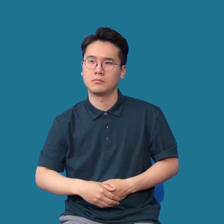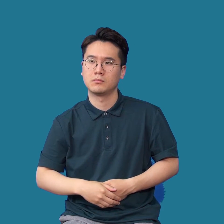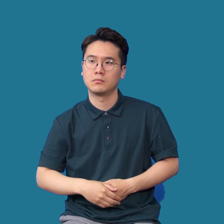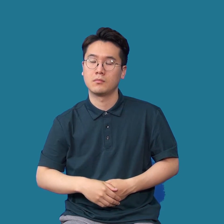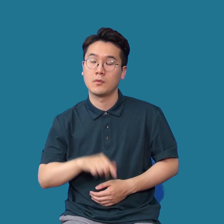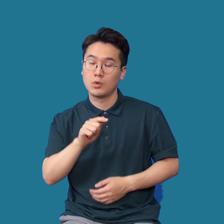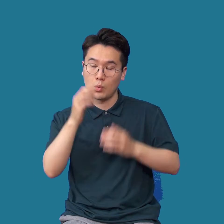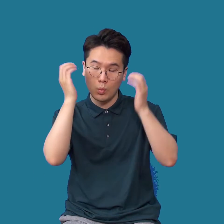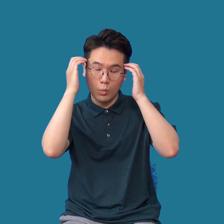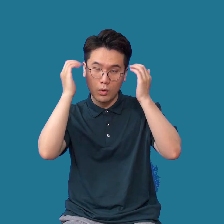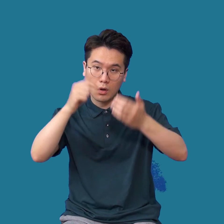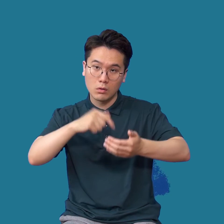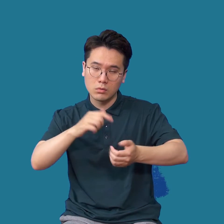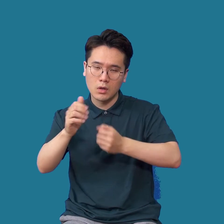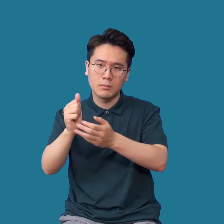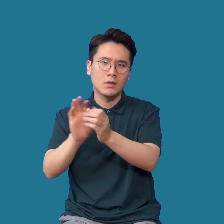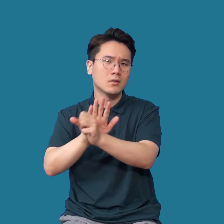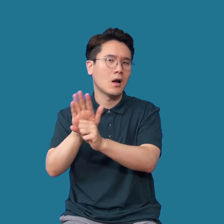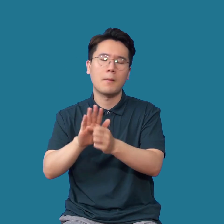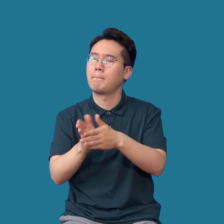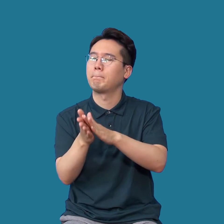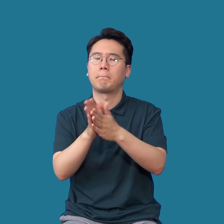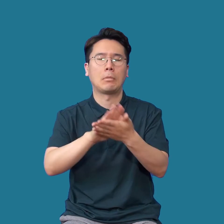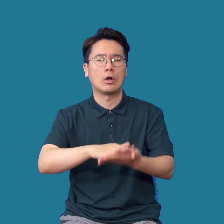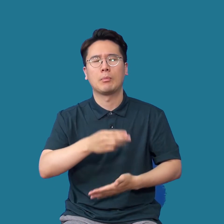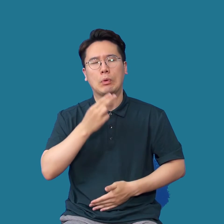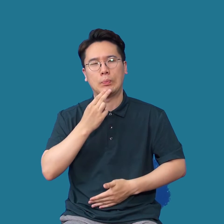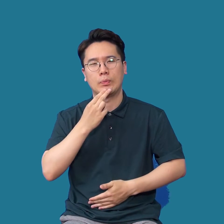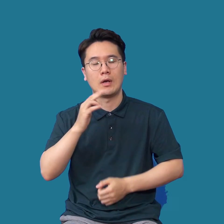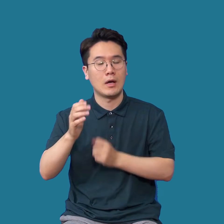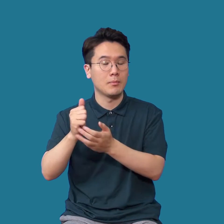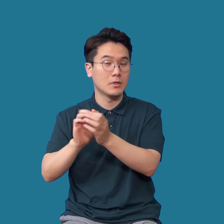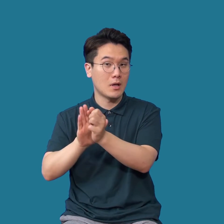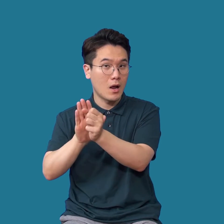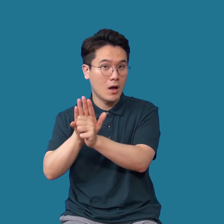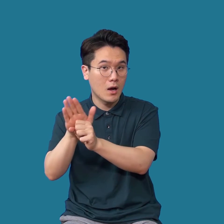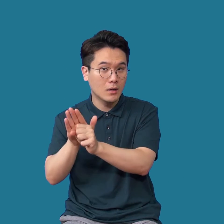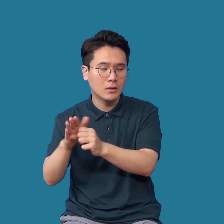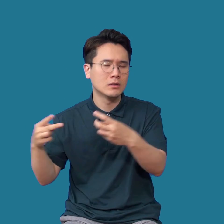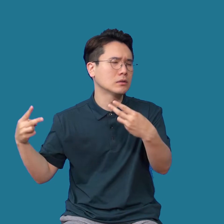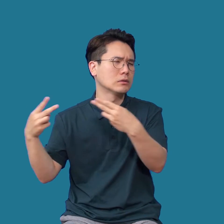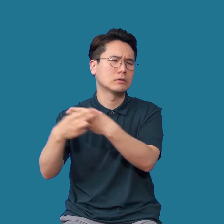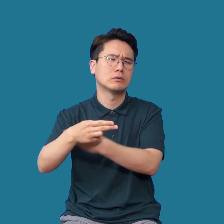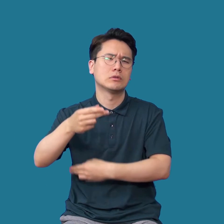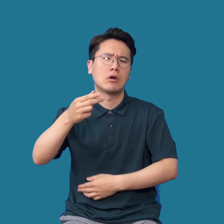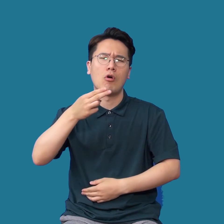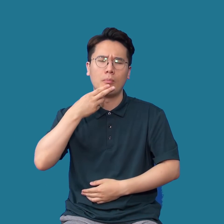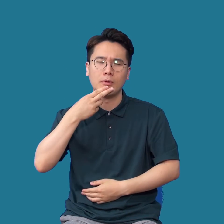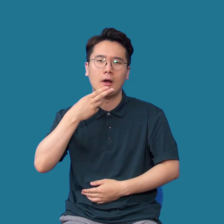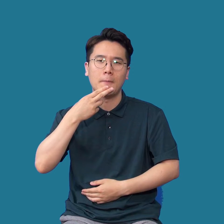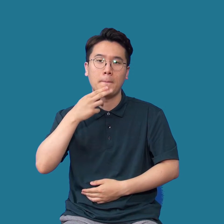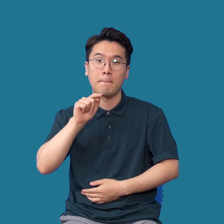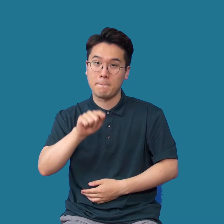하나님의 사랑은 변함이 없고 하나님의 사랑은 끊어지지 않는다 하는 것을 또